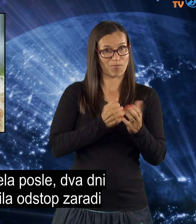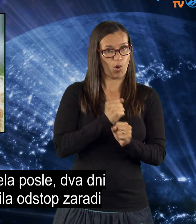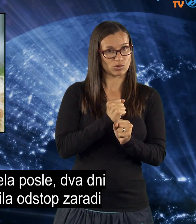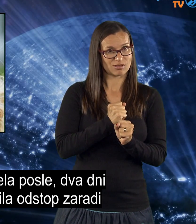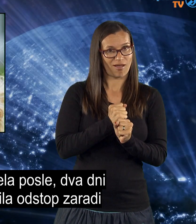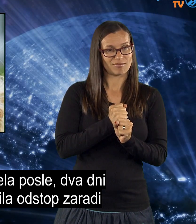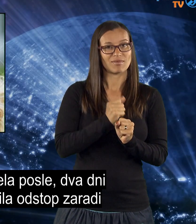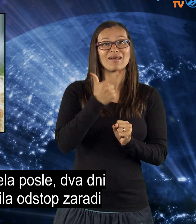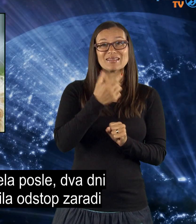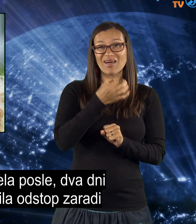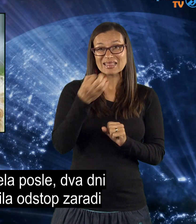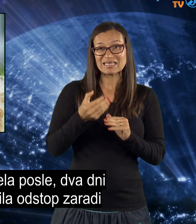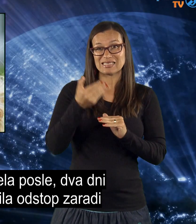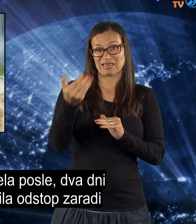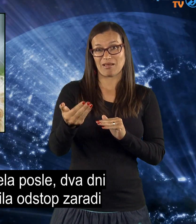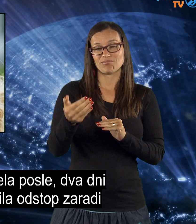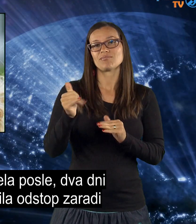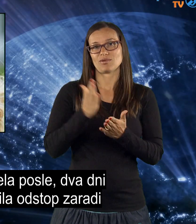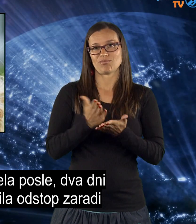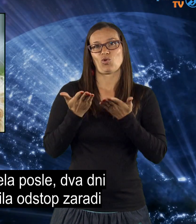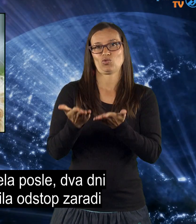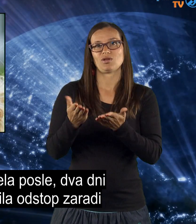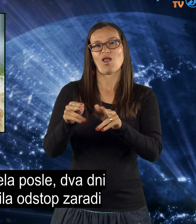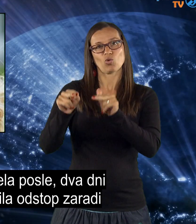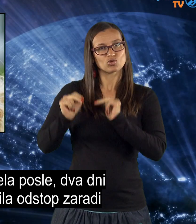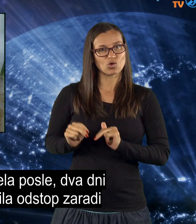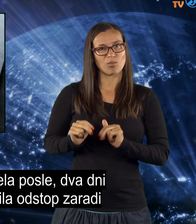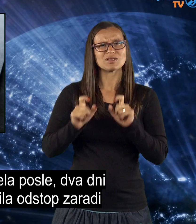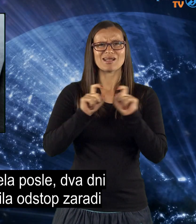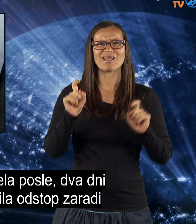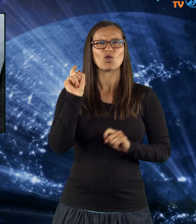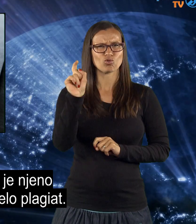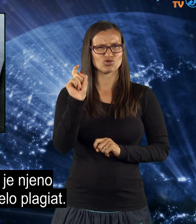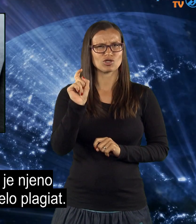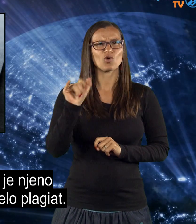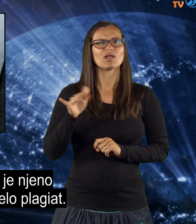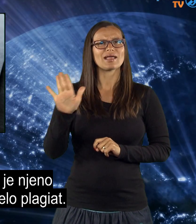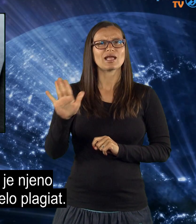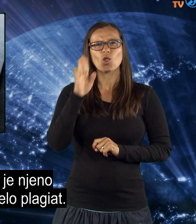dni zatem pa je ponudila odstop zaradi očitkov, da je njeno magistrsko delo